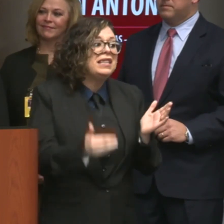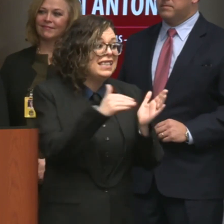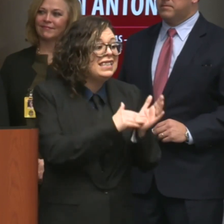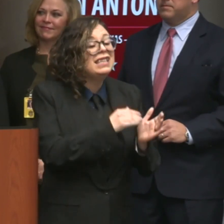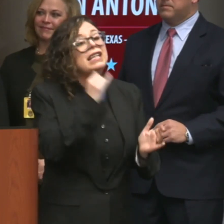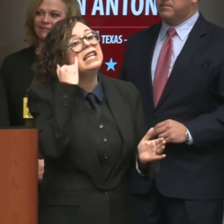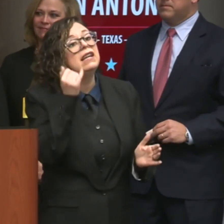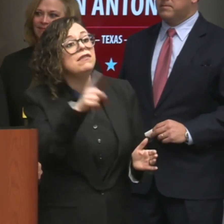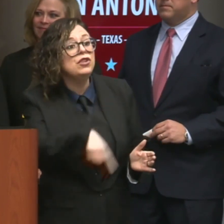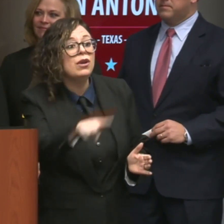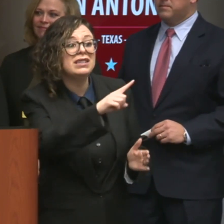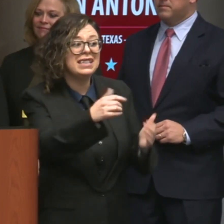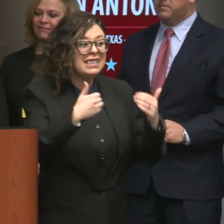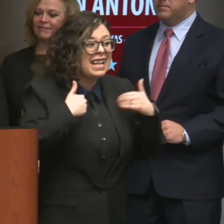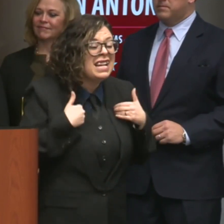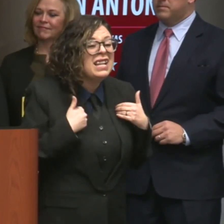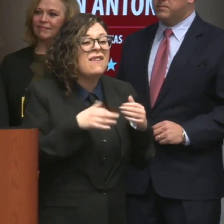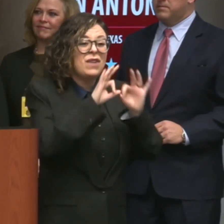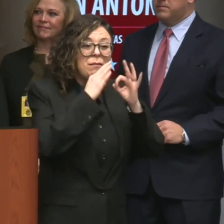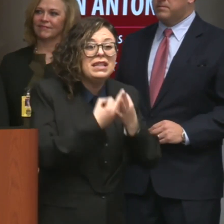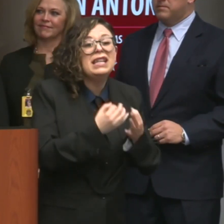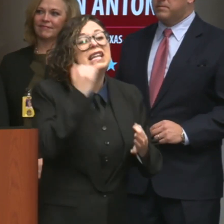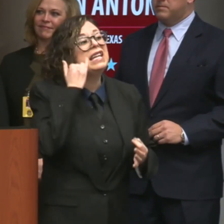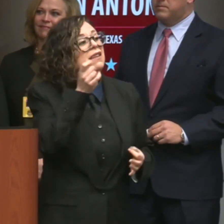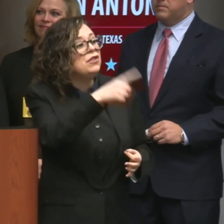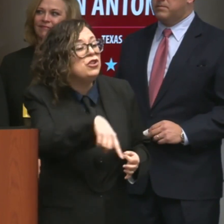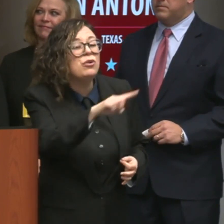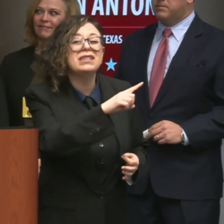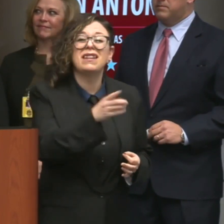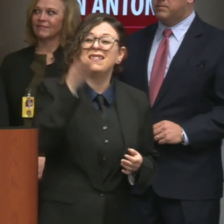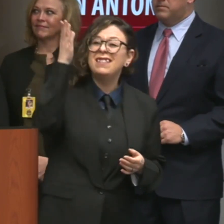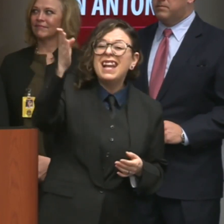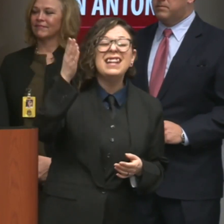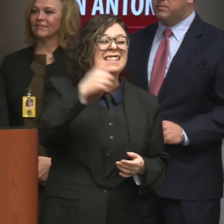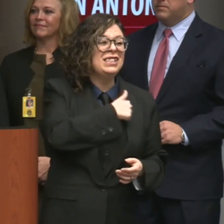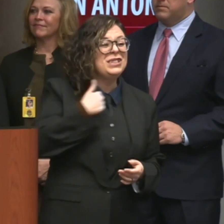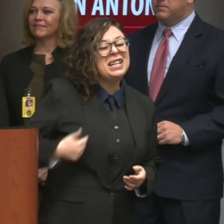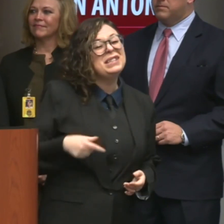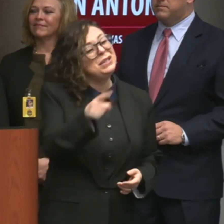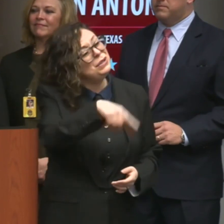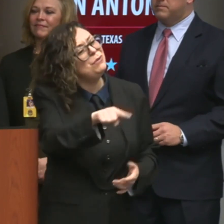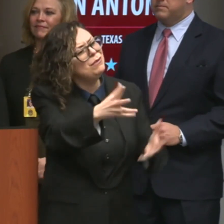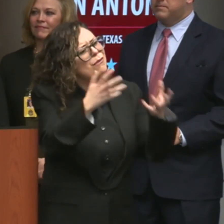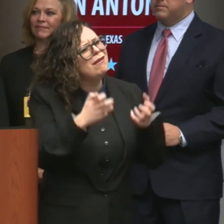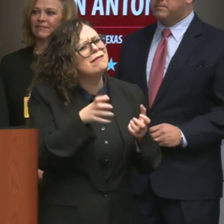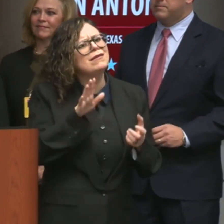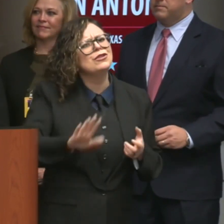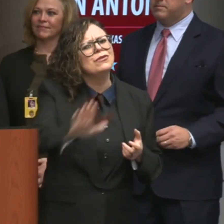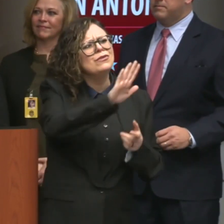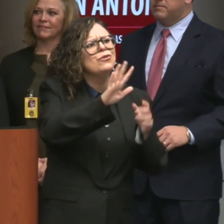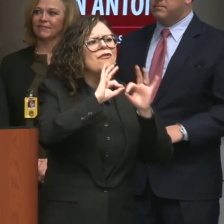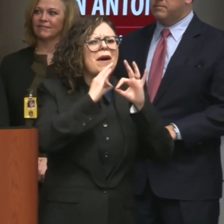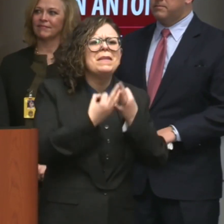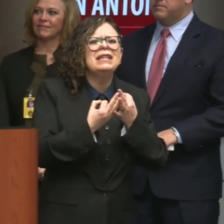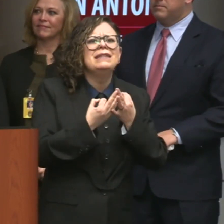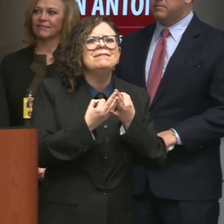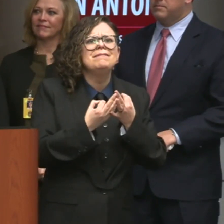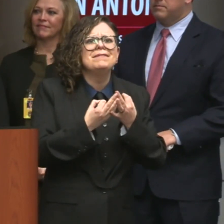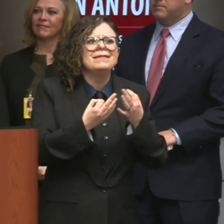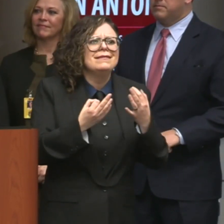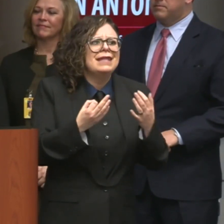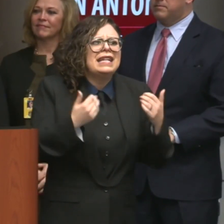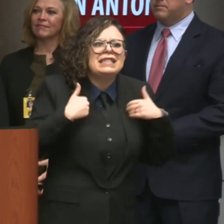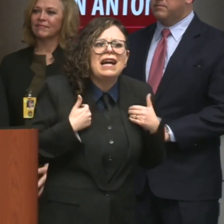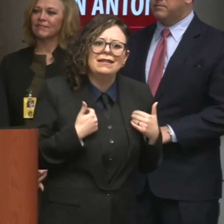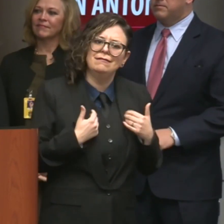ustedes tendrían familia, si ustedes estuvieron en China, ustedes quieren que sus familias que